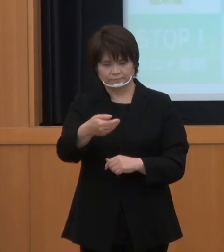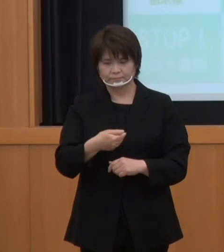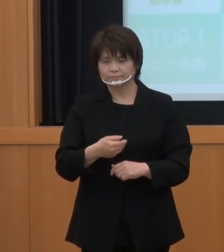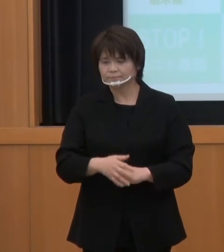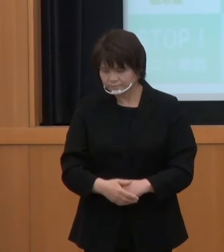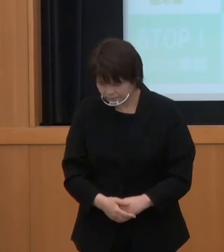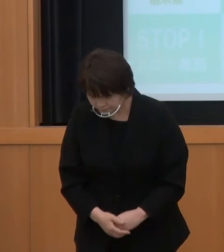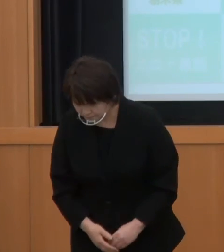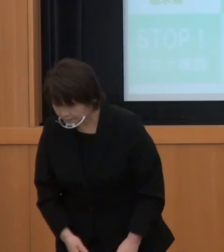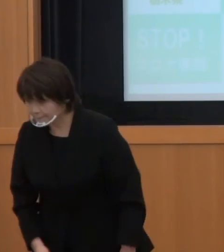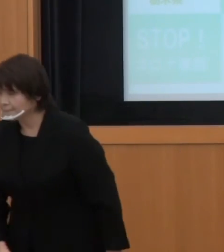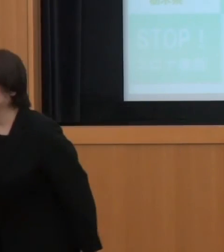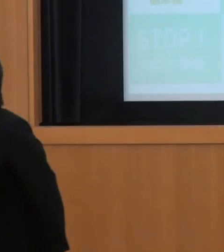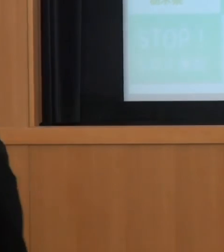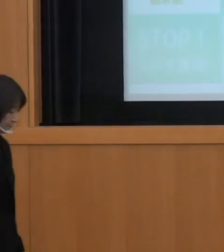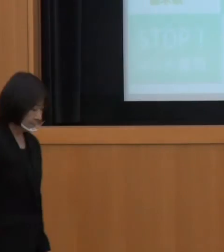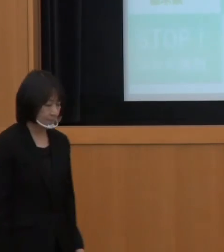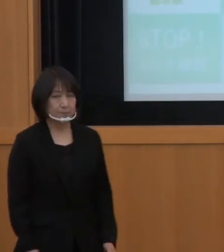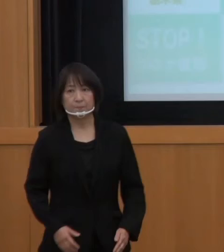い、